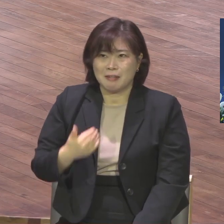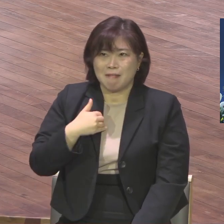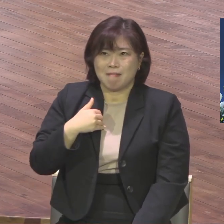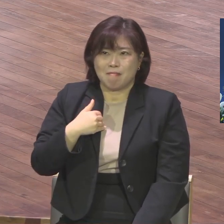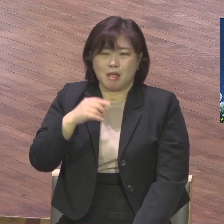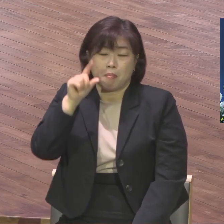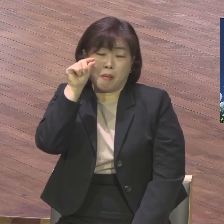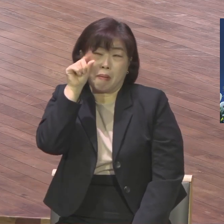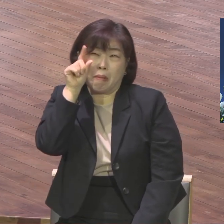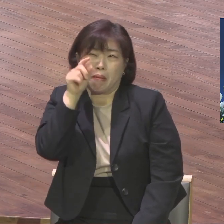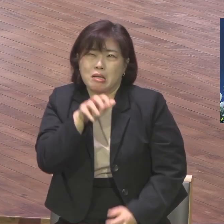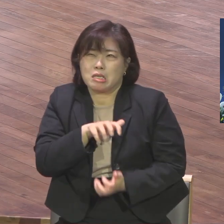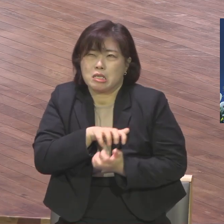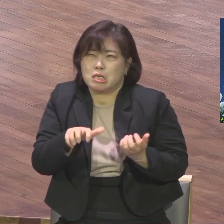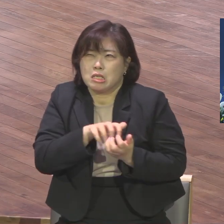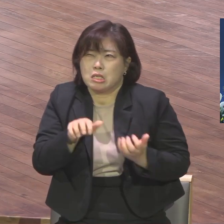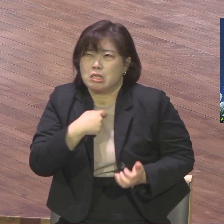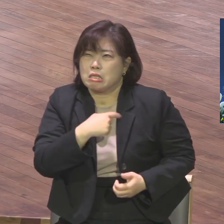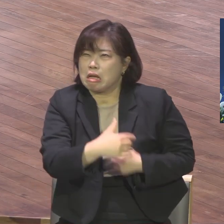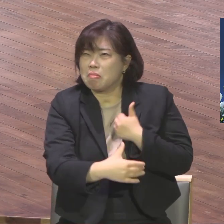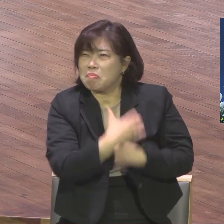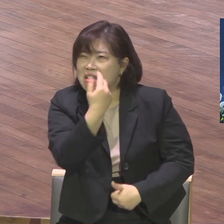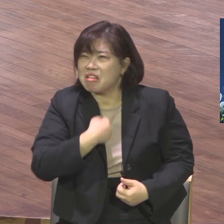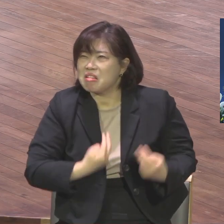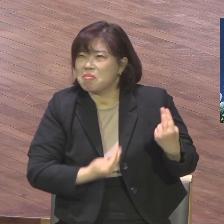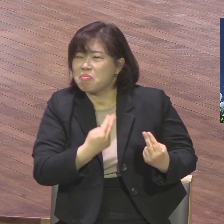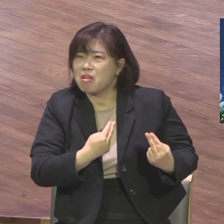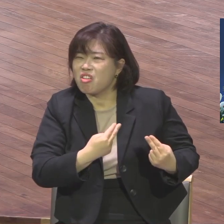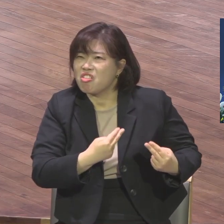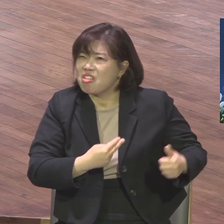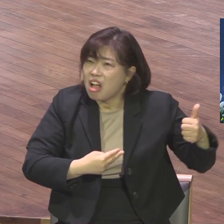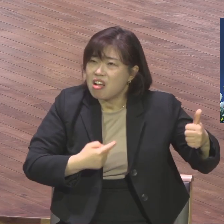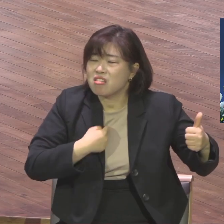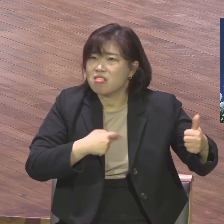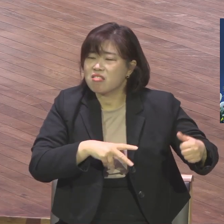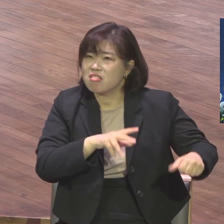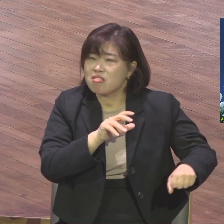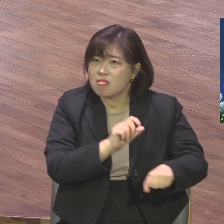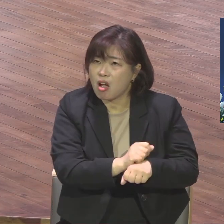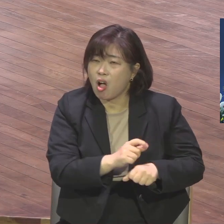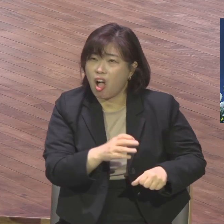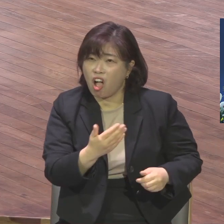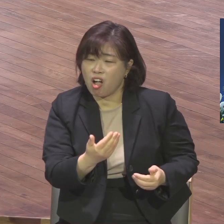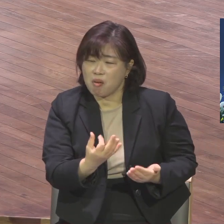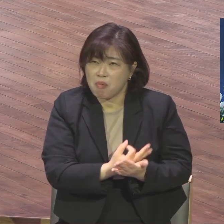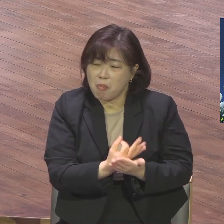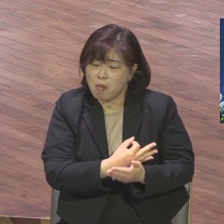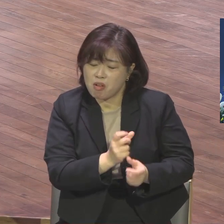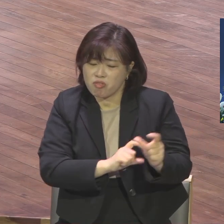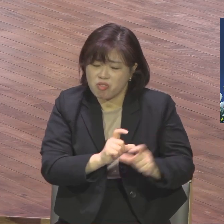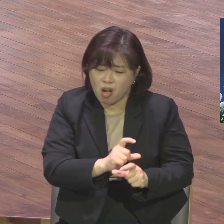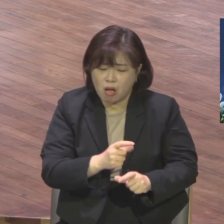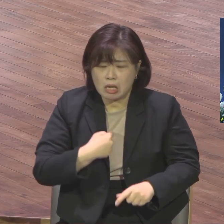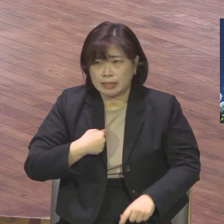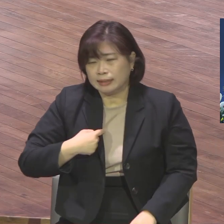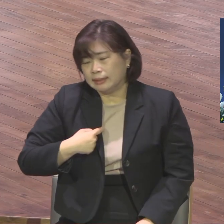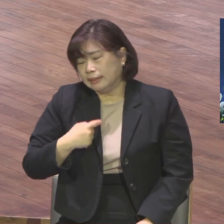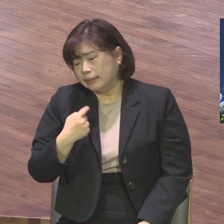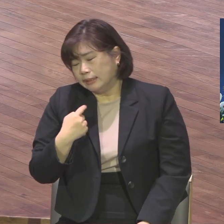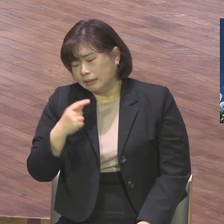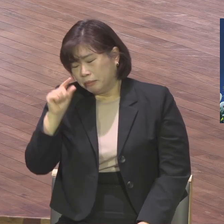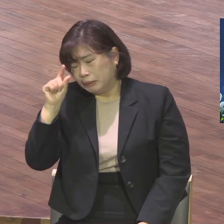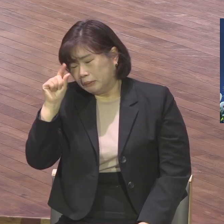건데 위궤양 오요 위궤양. 당뇨병 온다 당뇨병. 아시겠어요? 몸에 좋은 거 하나도 없어요. 왜